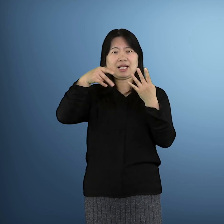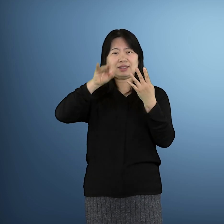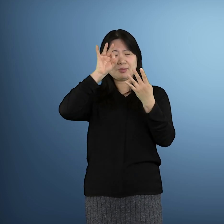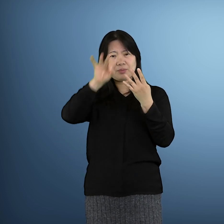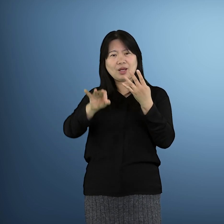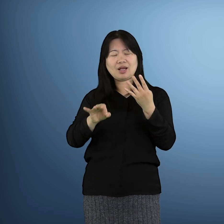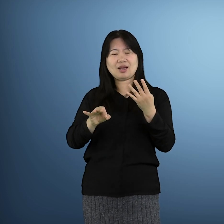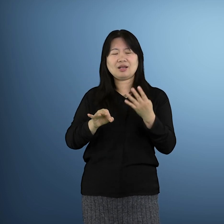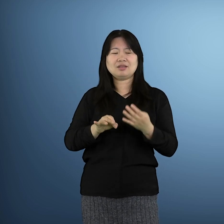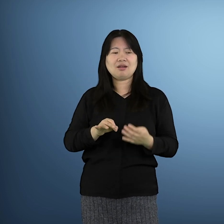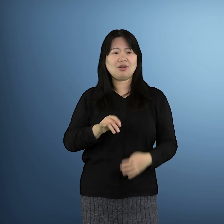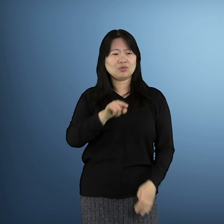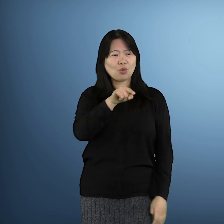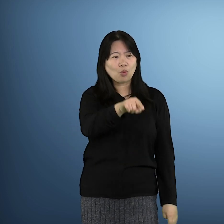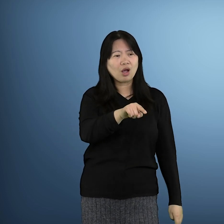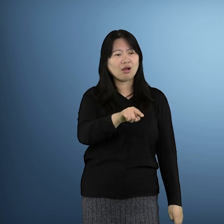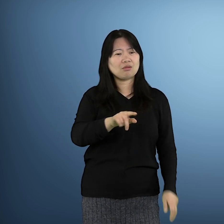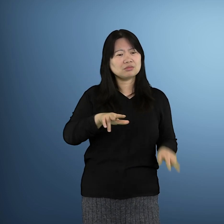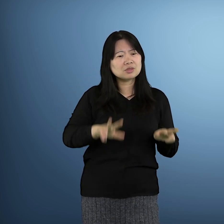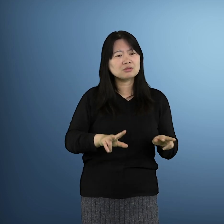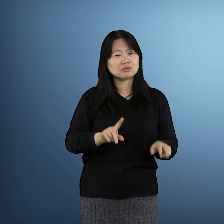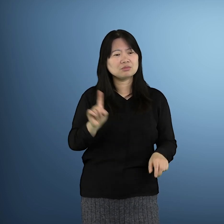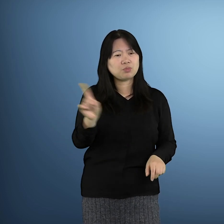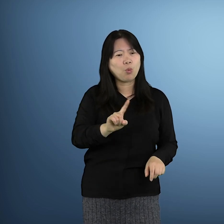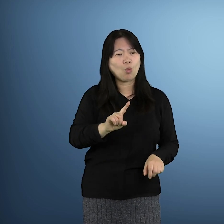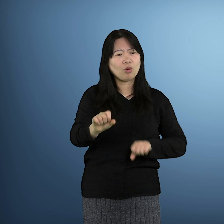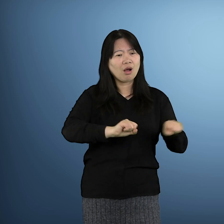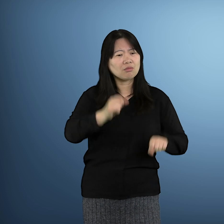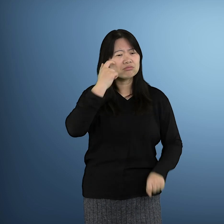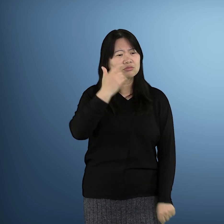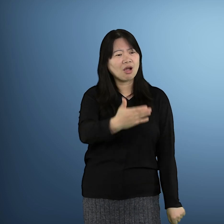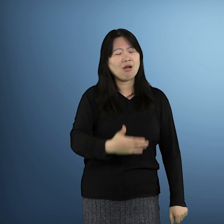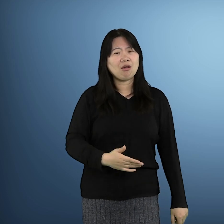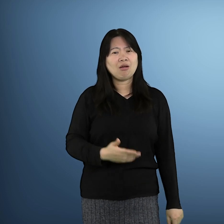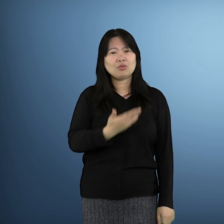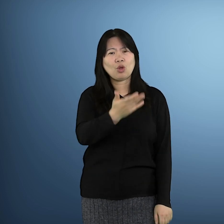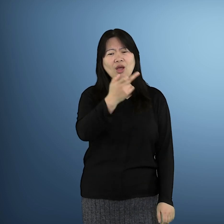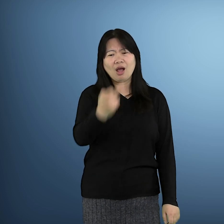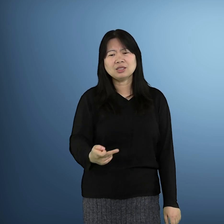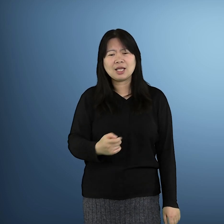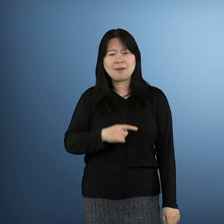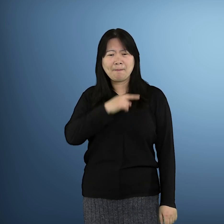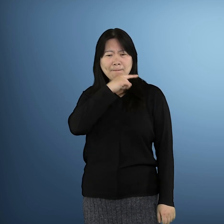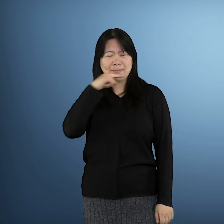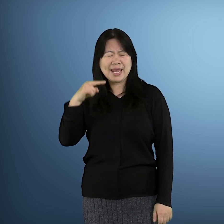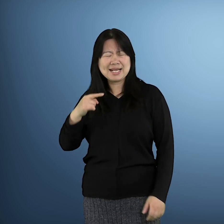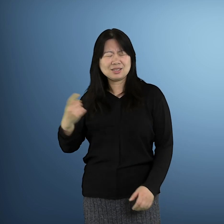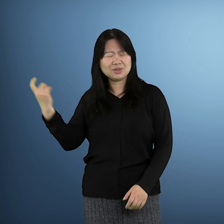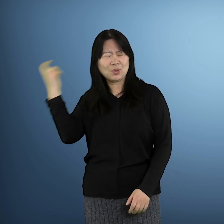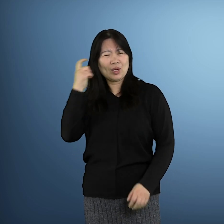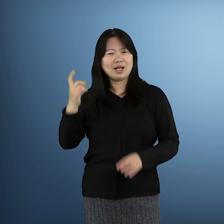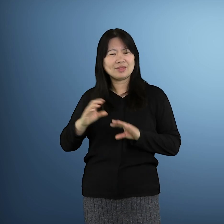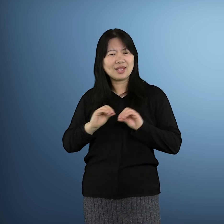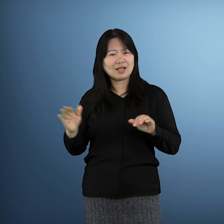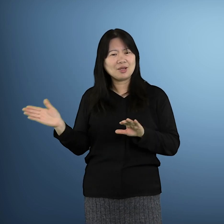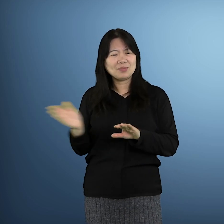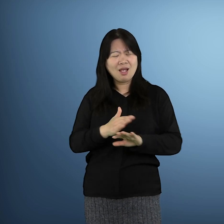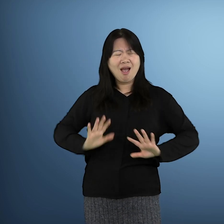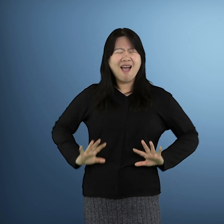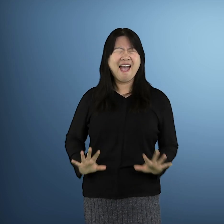이르시되 네가 무엇을 하느냐? 네 아우의 피소리가 땅에서부터